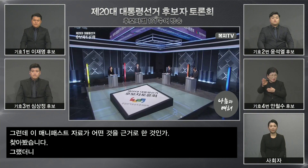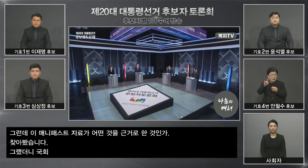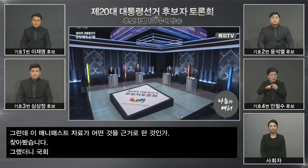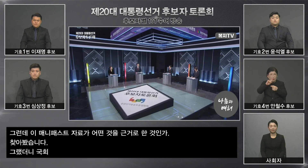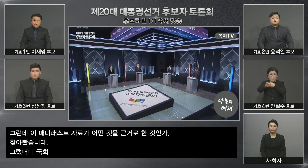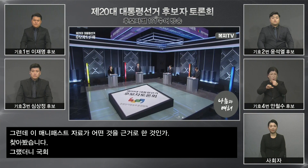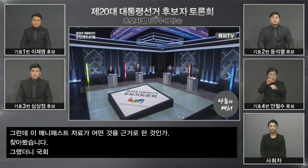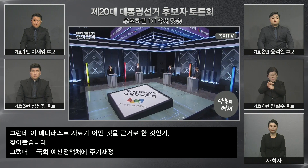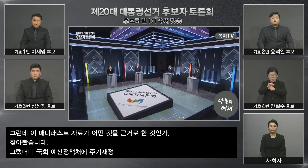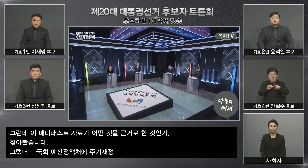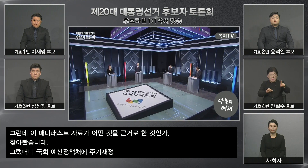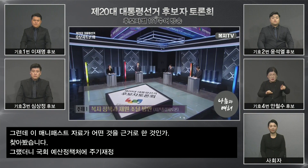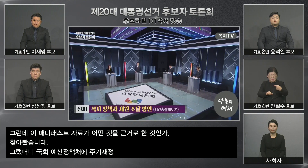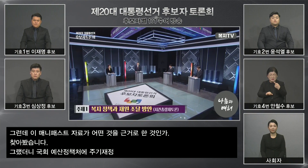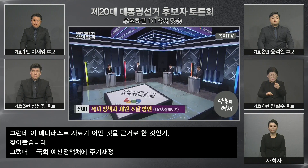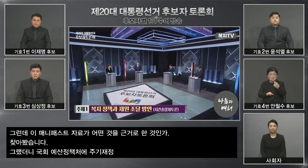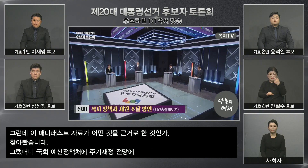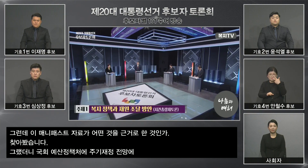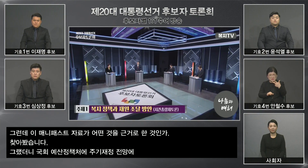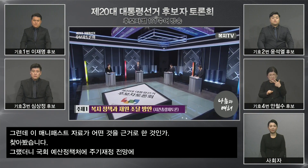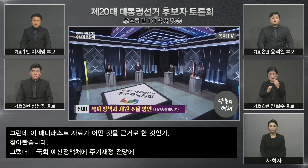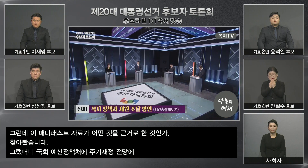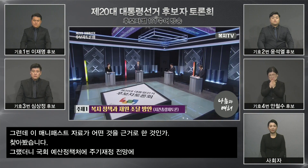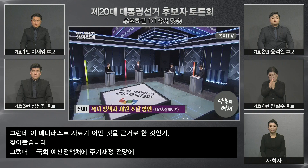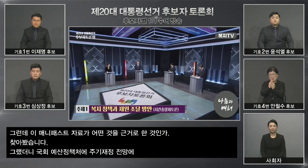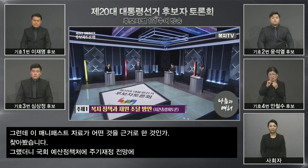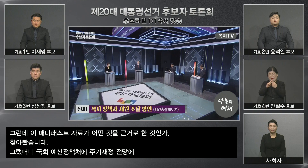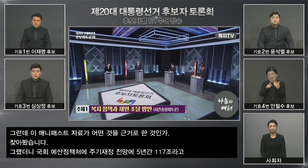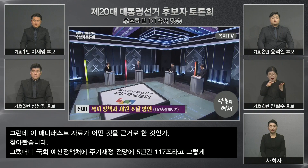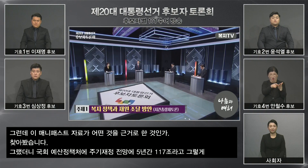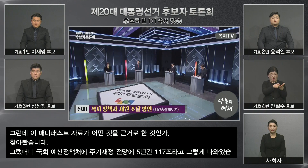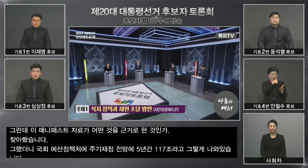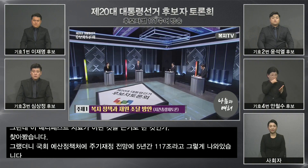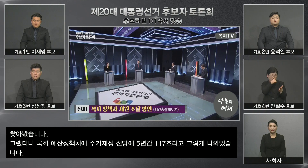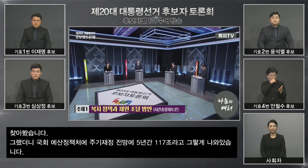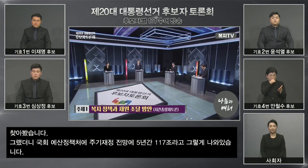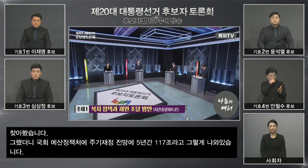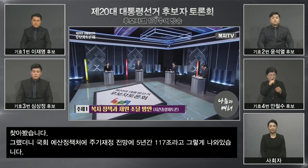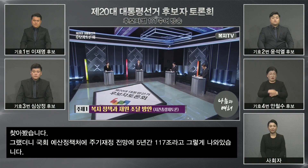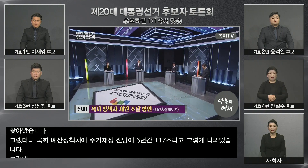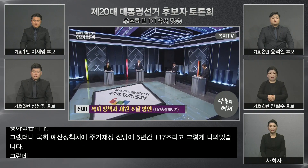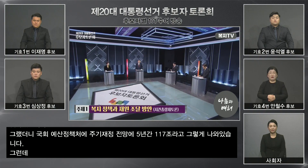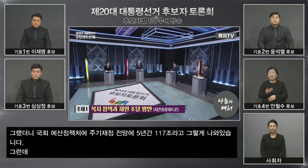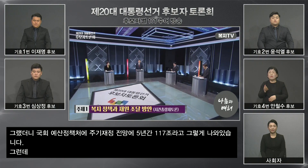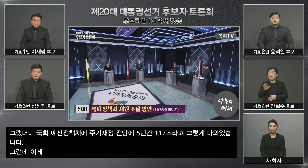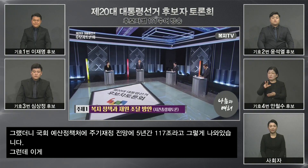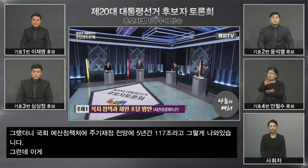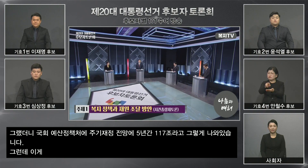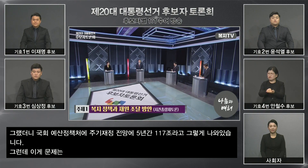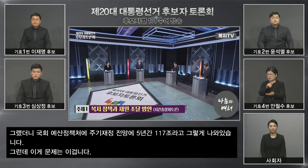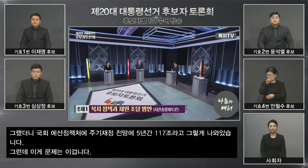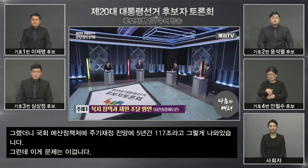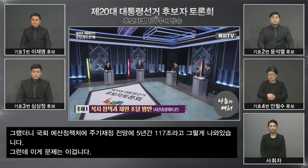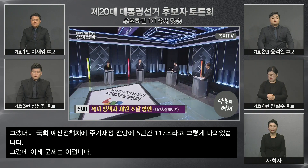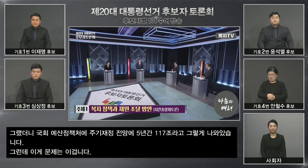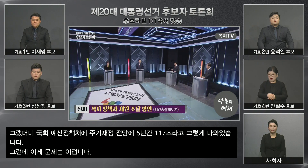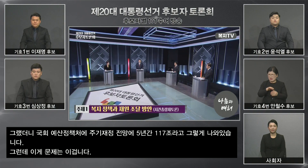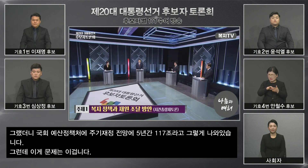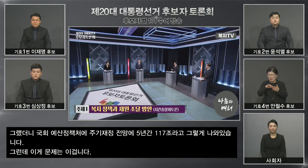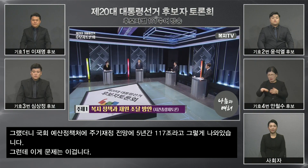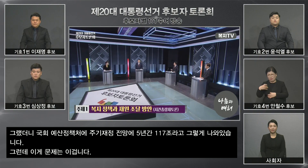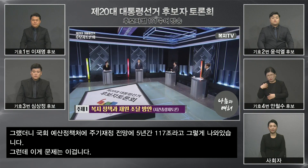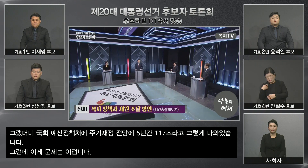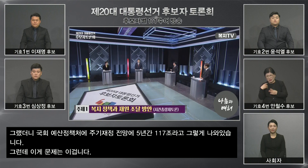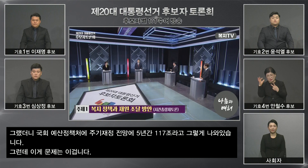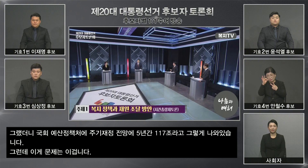5년간 117조라고 그렇게 나와 있습니다. 근데 이게 문제는 이겁니다. 조세 부담률을